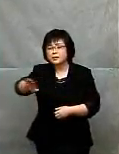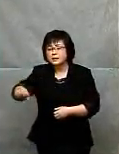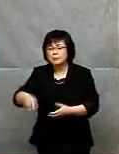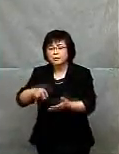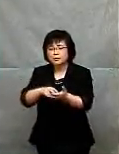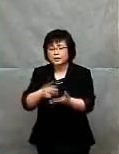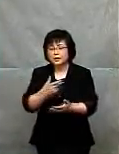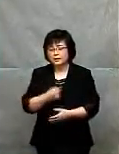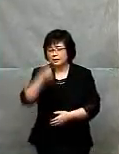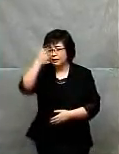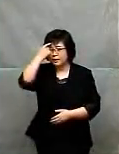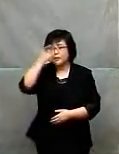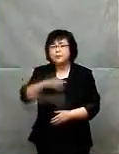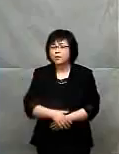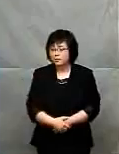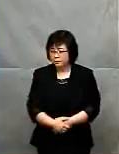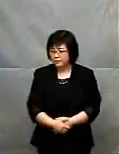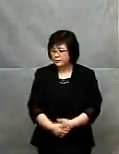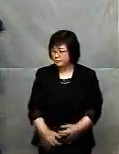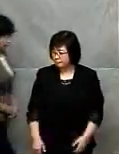びいただきたいと思います。